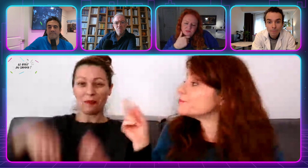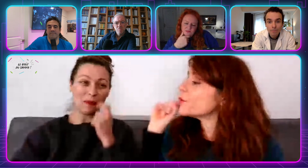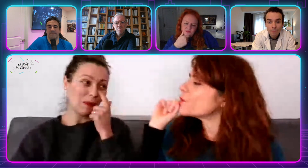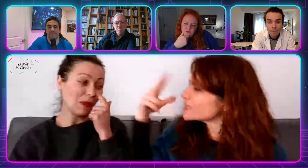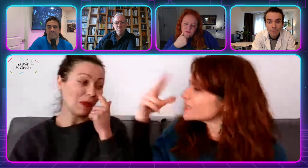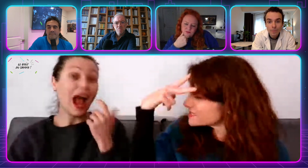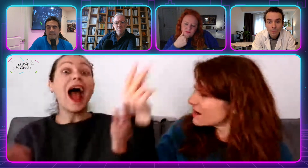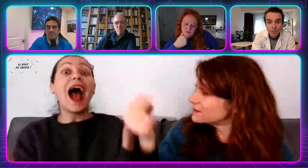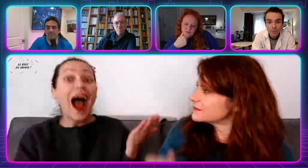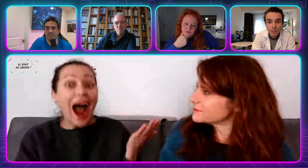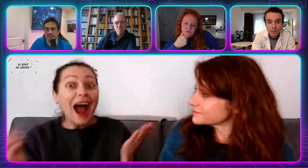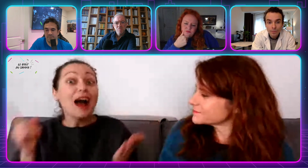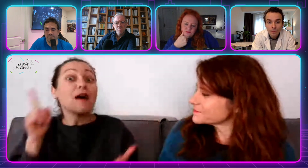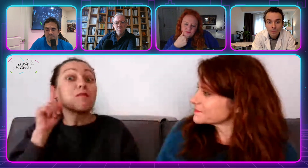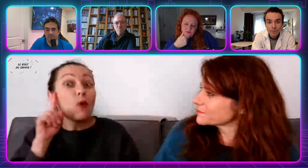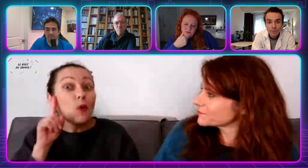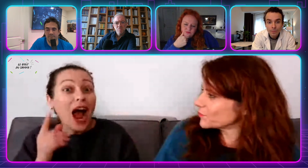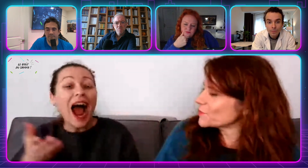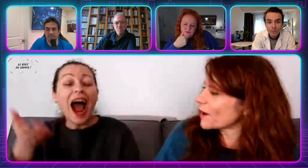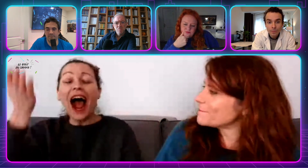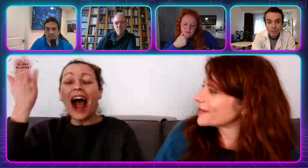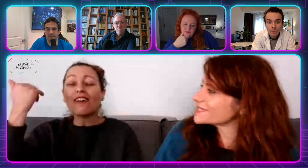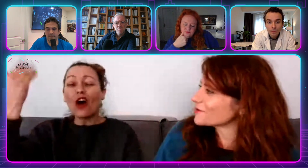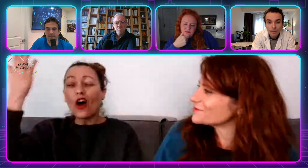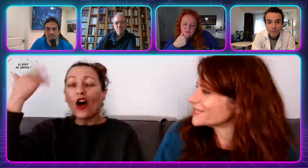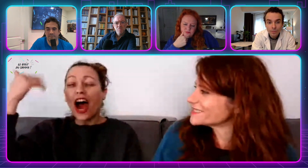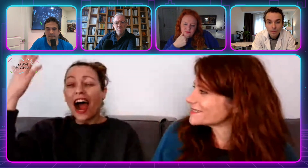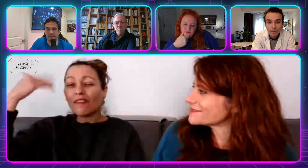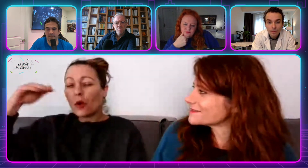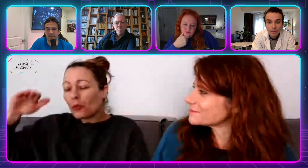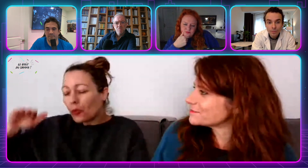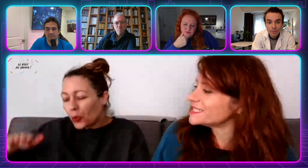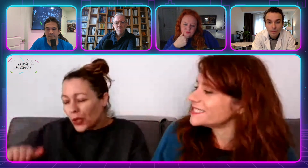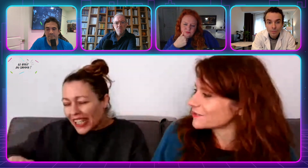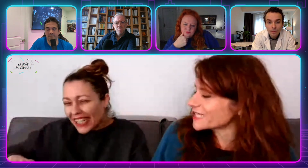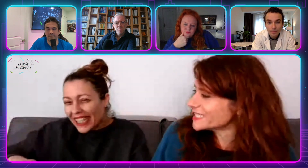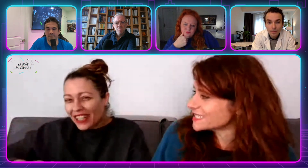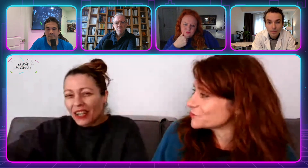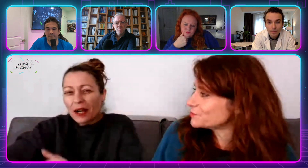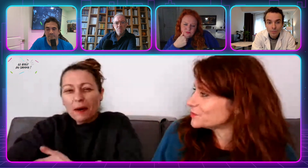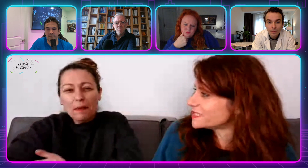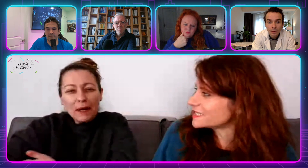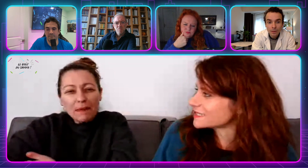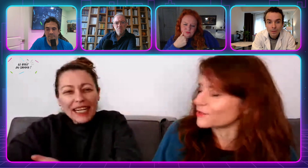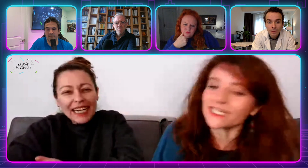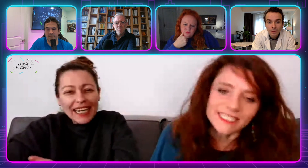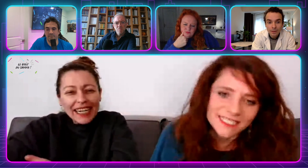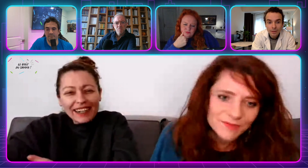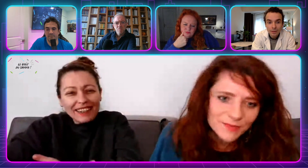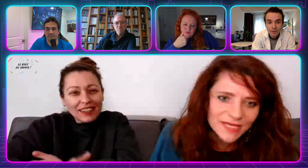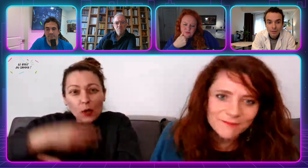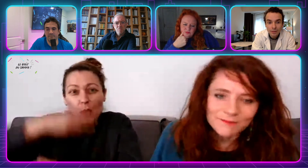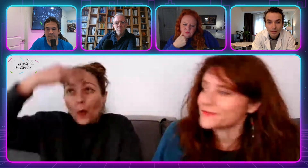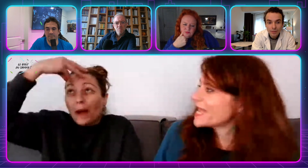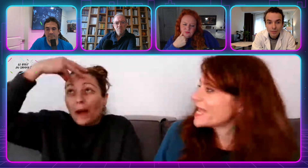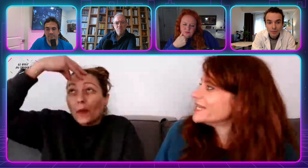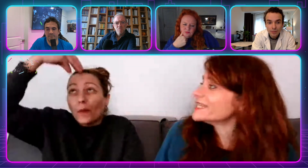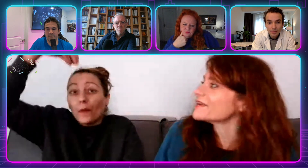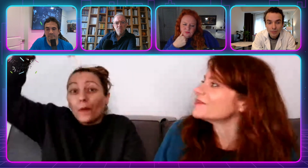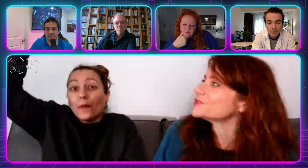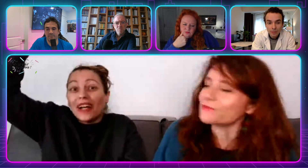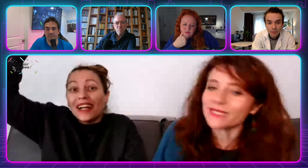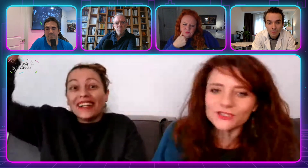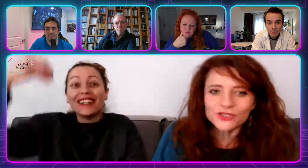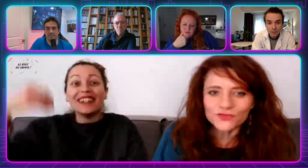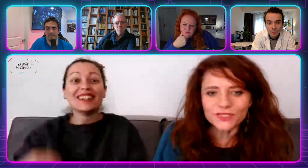parce que pourquoi ça? Pourquoi? Parce qu'en fait, Betty, quand elle était toute petite, quand elle était bébé,